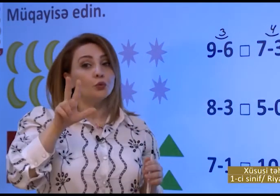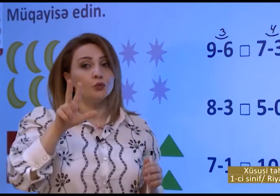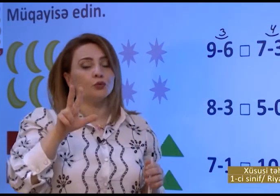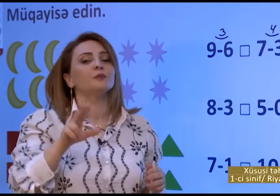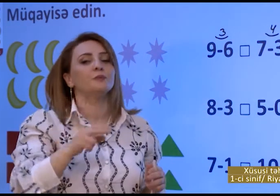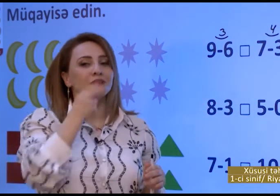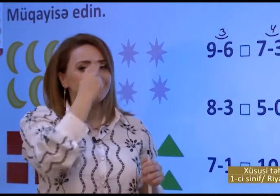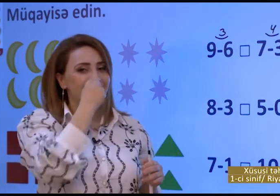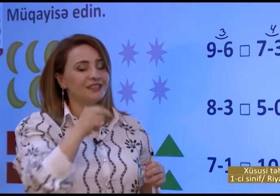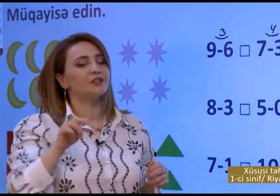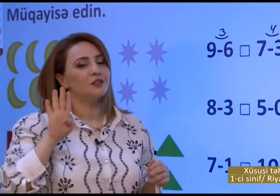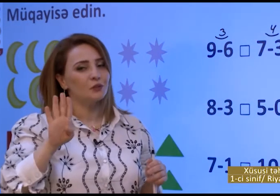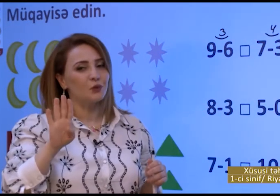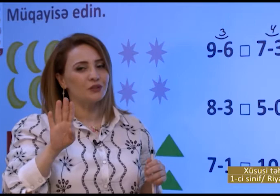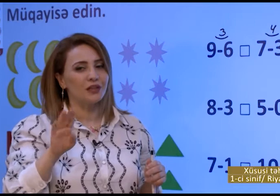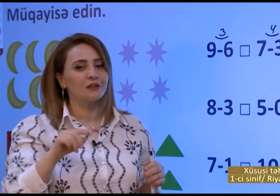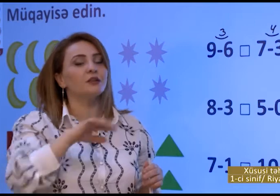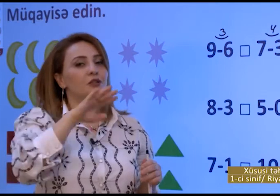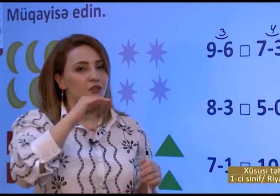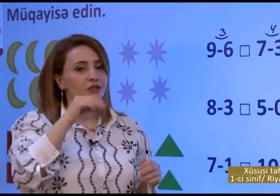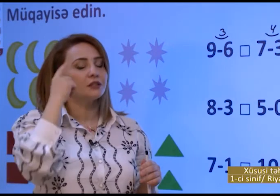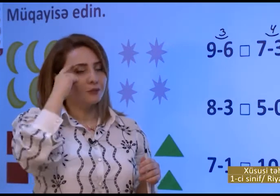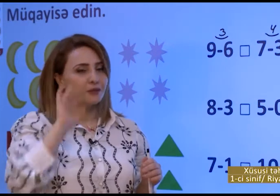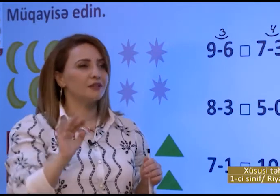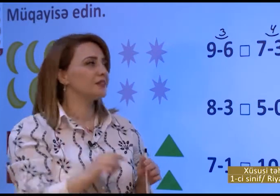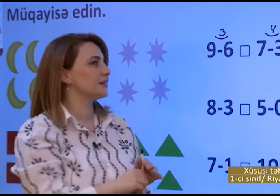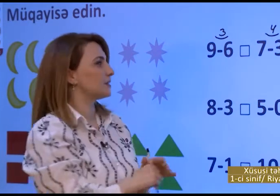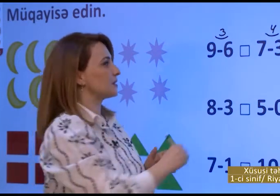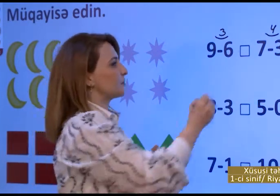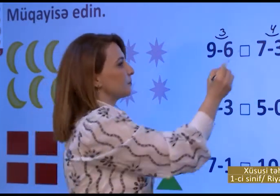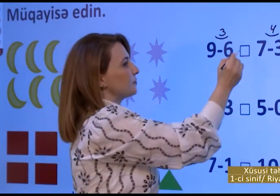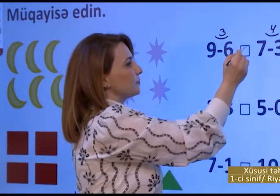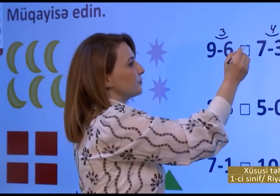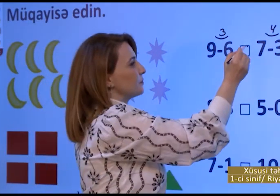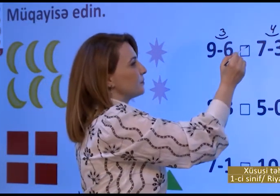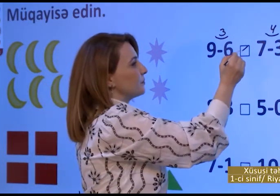3 kiçikdir 4-dən. Siz bilirsiniz.